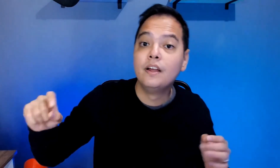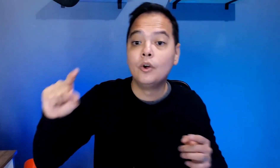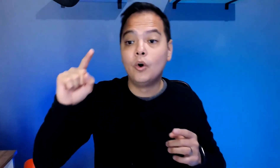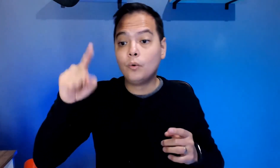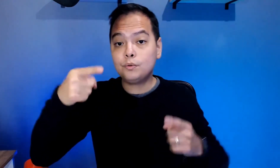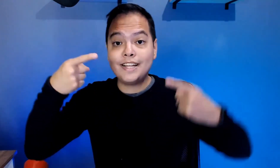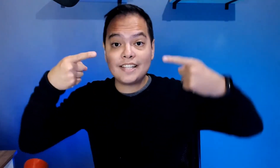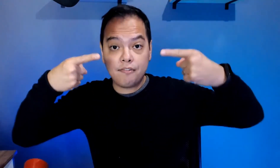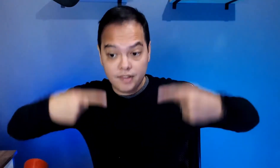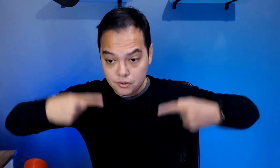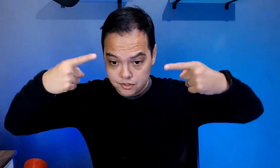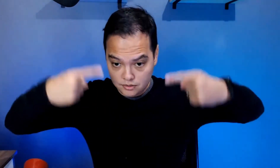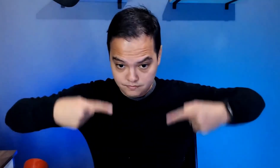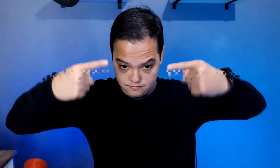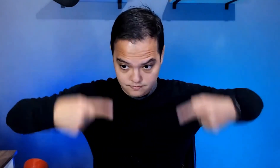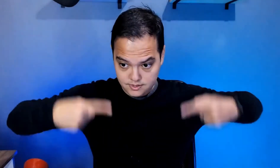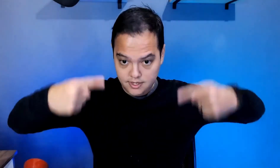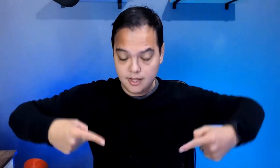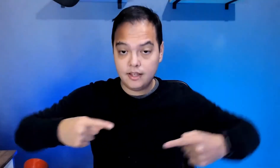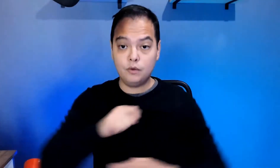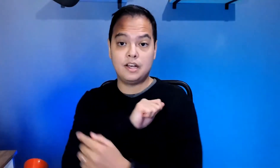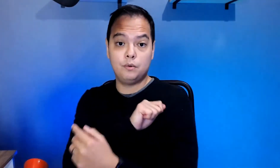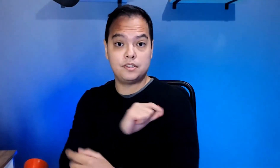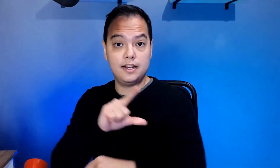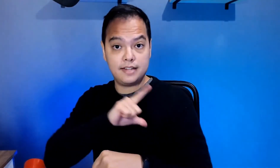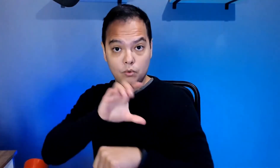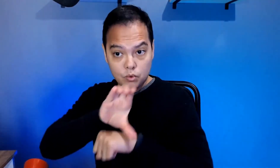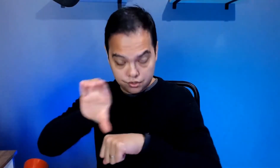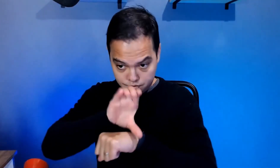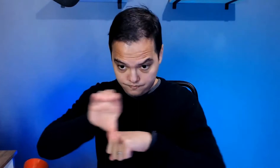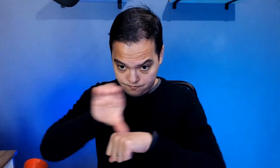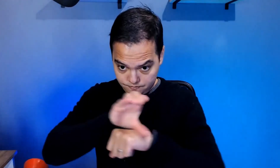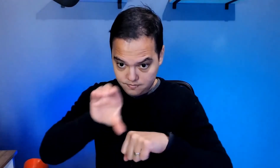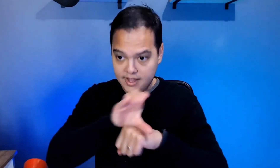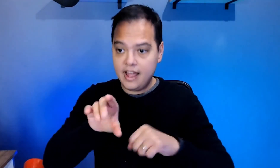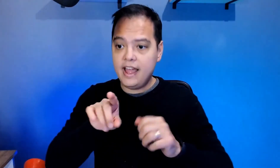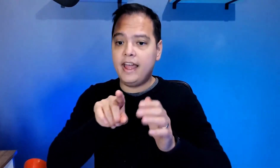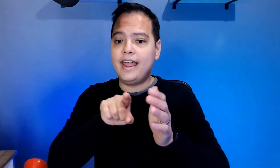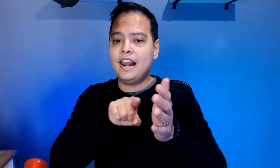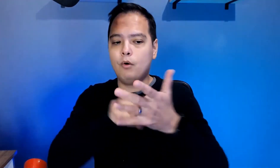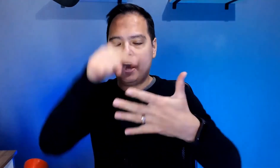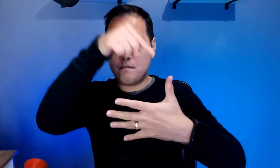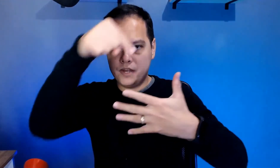Um dos desafios que os alunos eles têm no curso é elaborarem